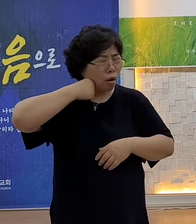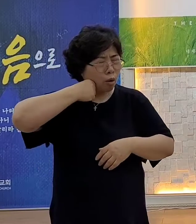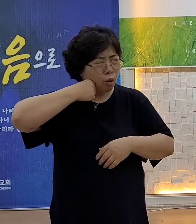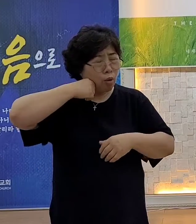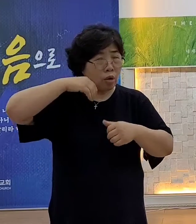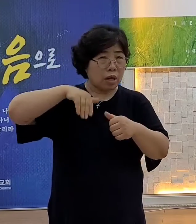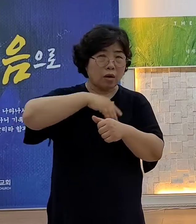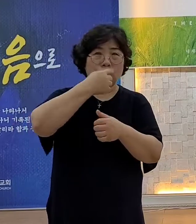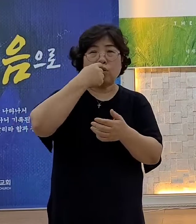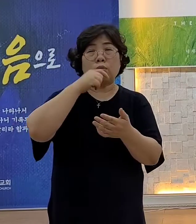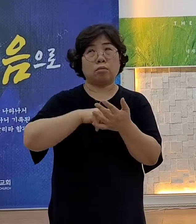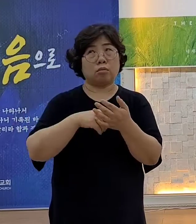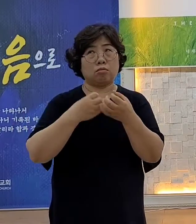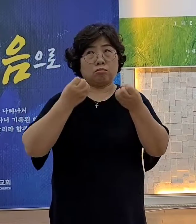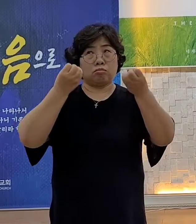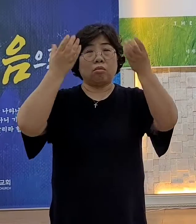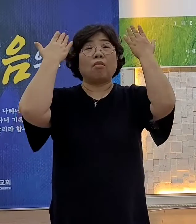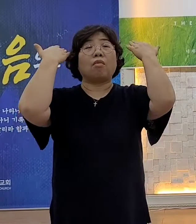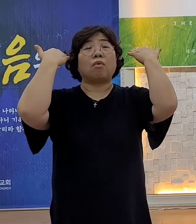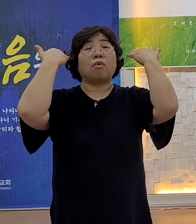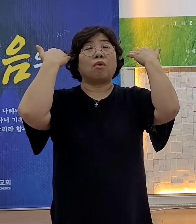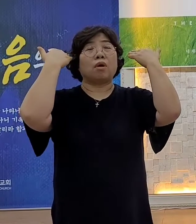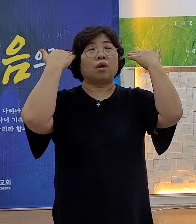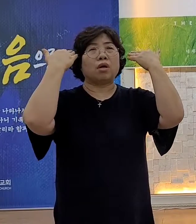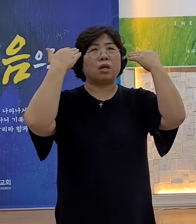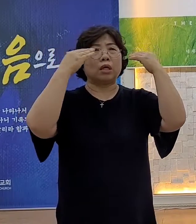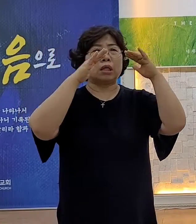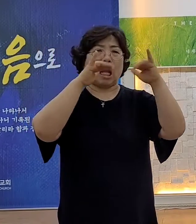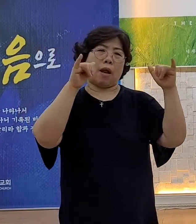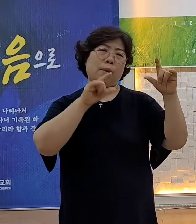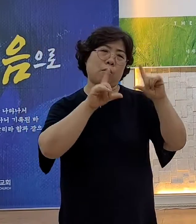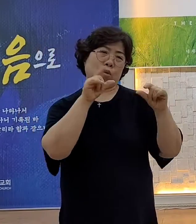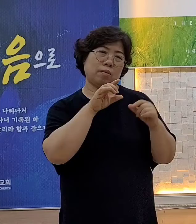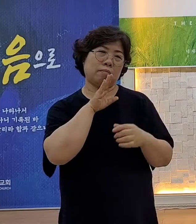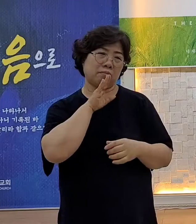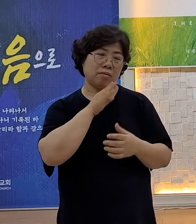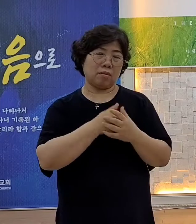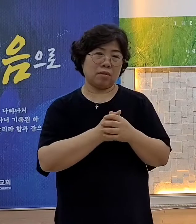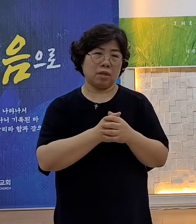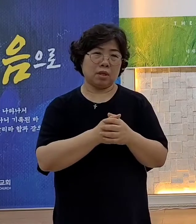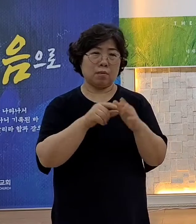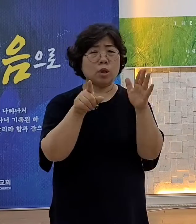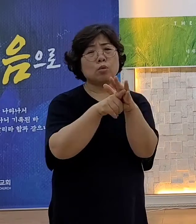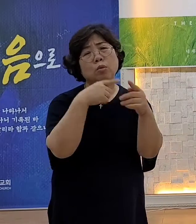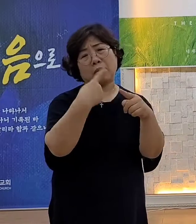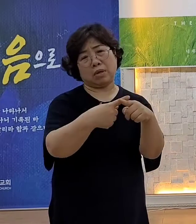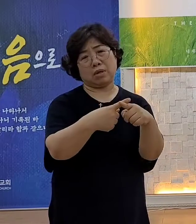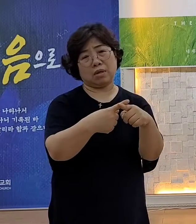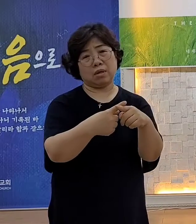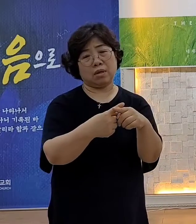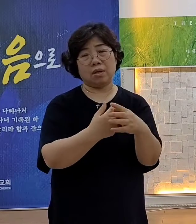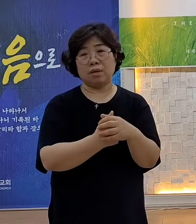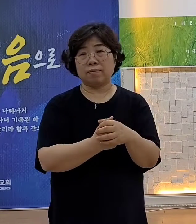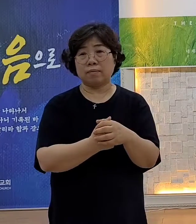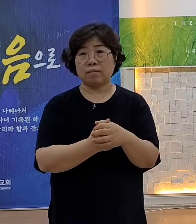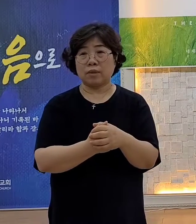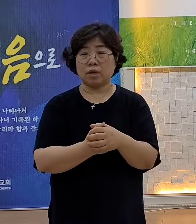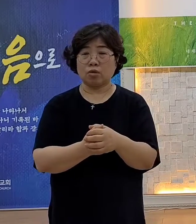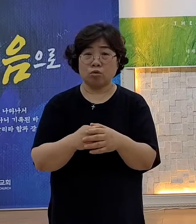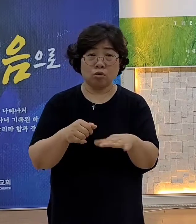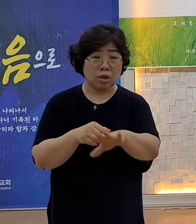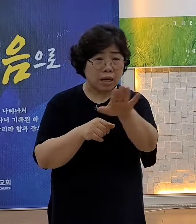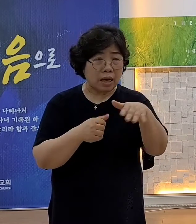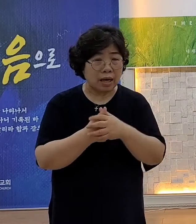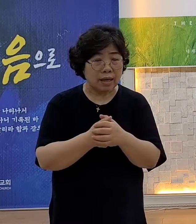과거를 쉽게 잘 잊어버리는 게 우리 인간의 모습입니다. 신앙도 마찬가지. 여러분 우리가